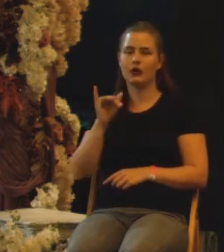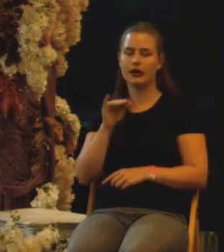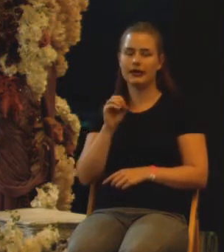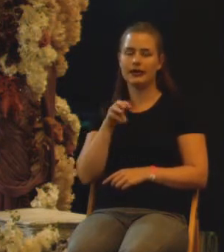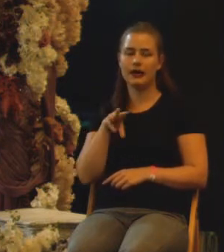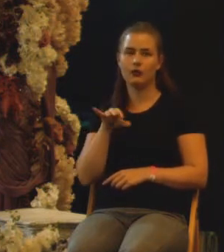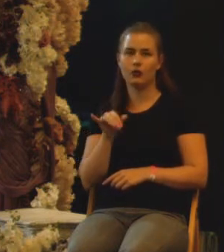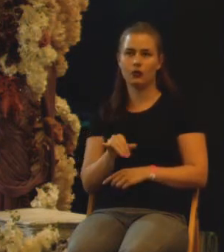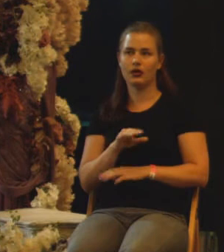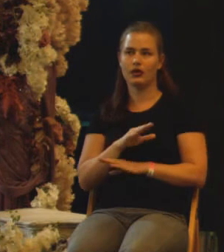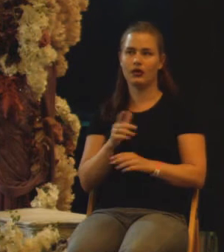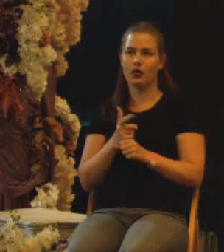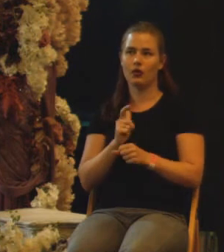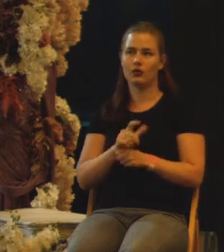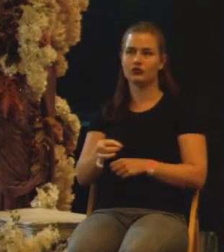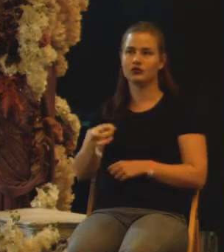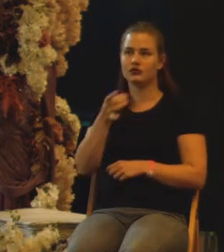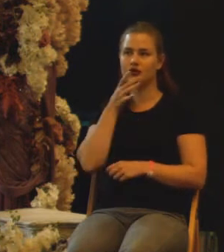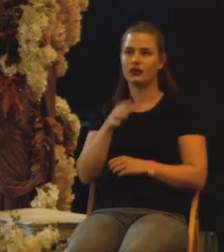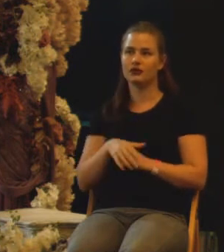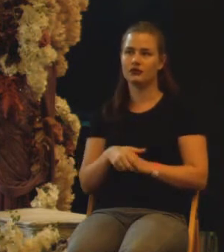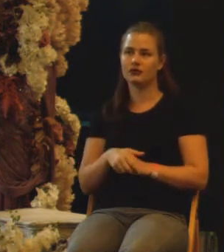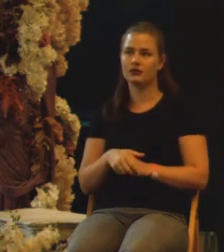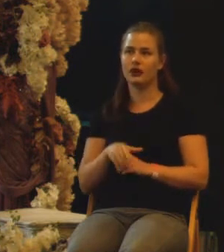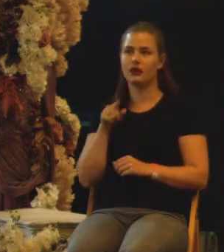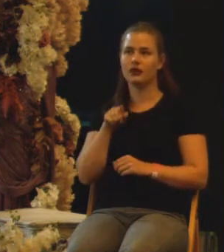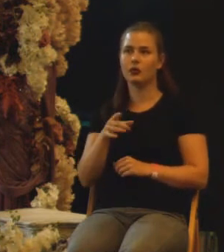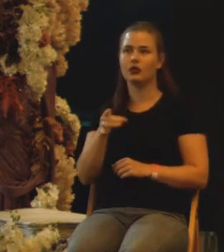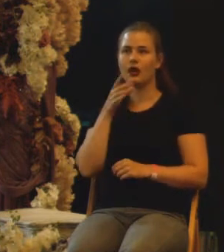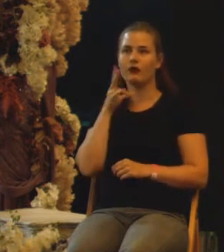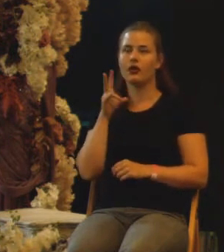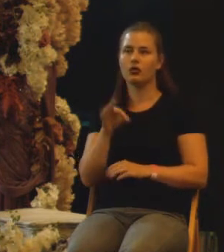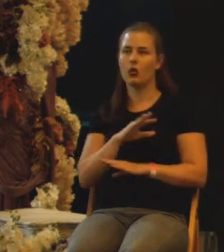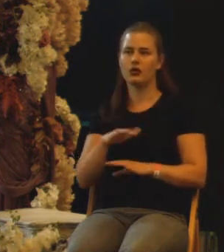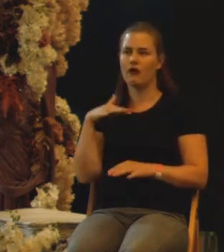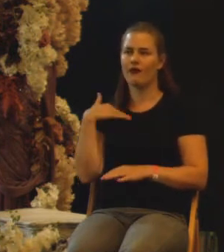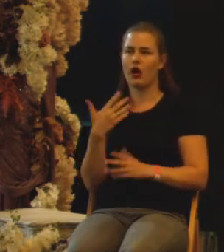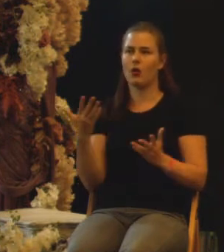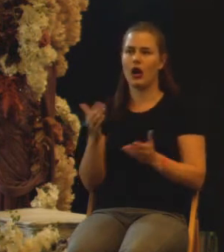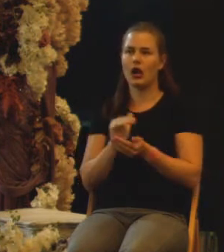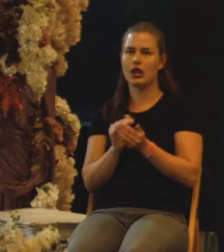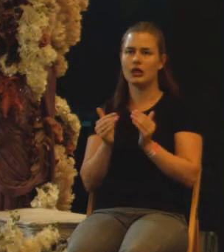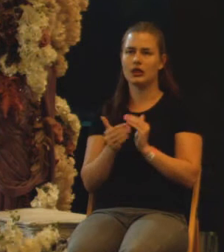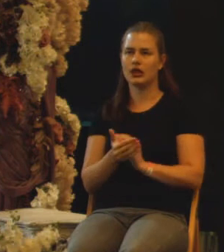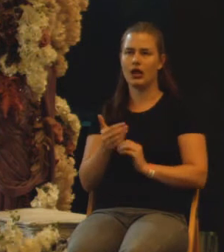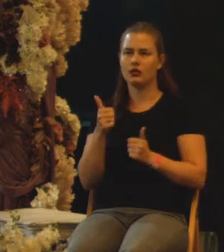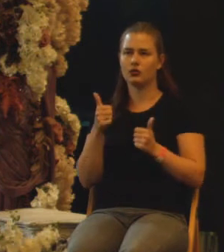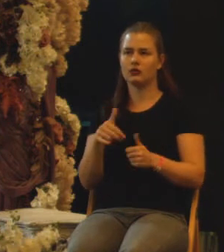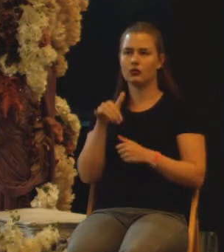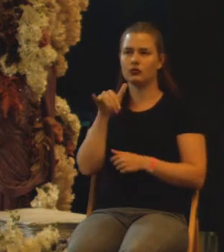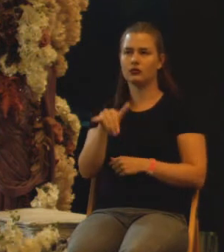ему не супер нравится. Ну, как, ему нравится, но он типа не «Вау, какие котлеты офигенные у